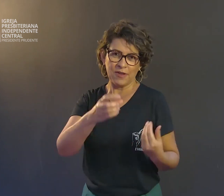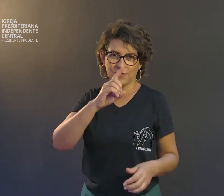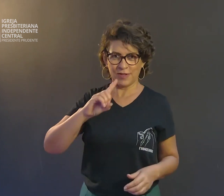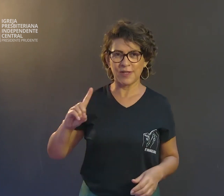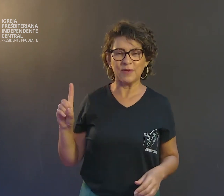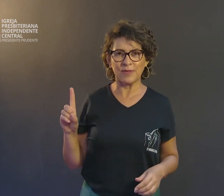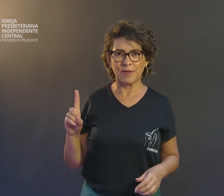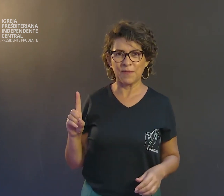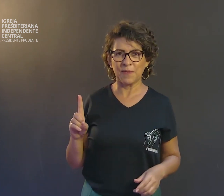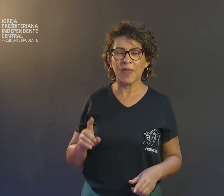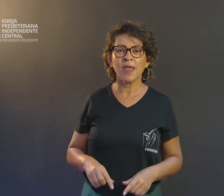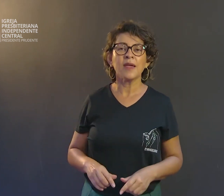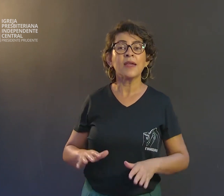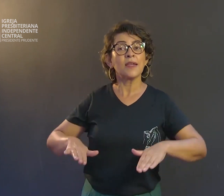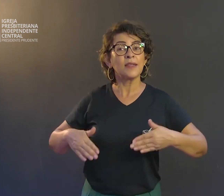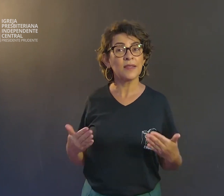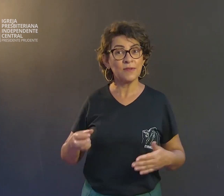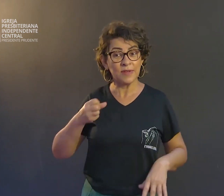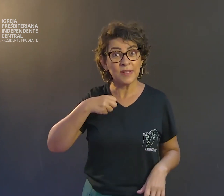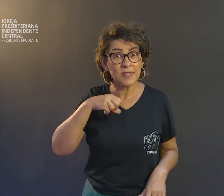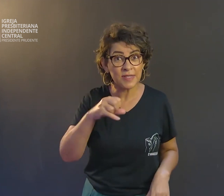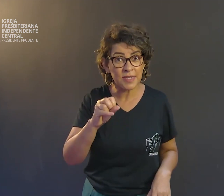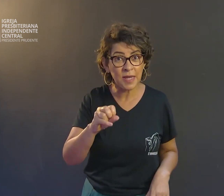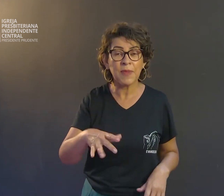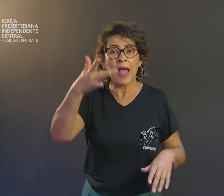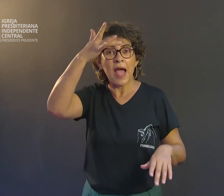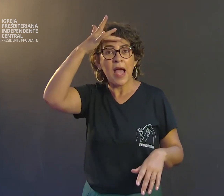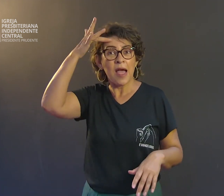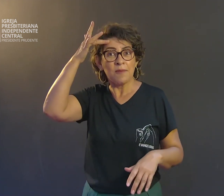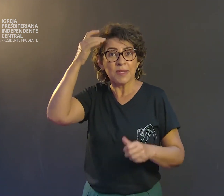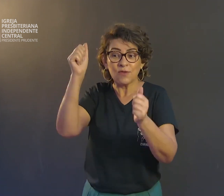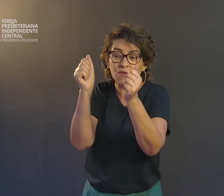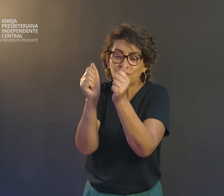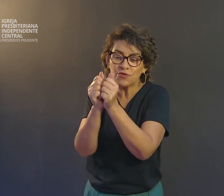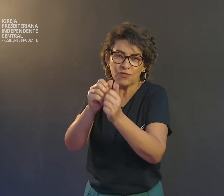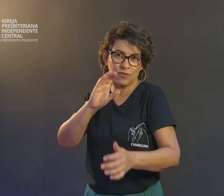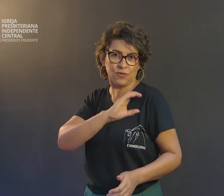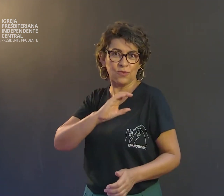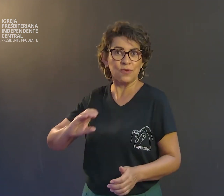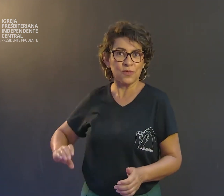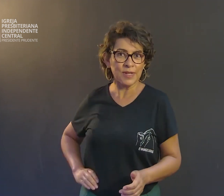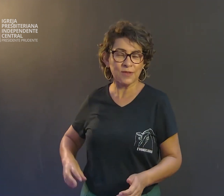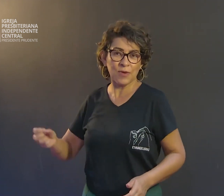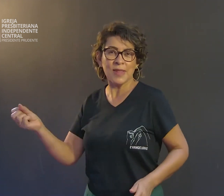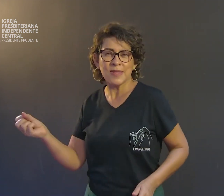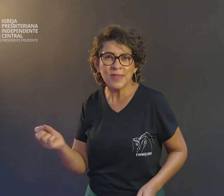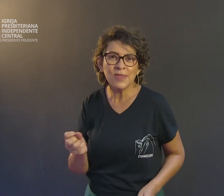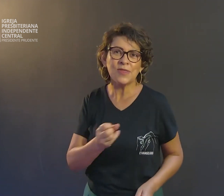Portanto, se alguém está em Cristo, é nova criatura. As coisas antigas já passaram, eis que surgiram